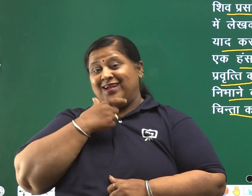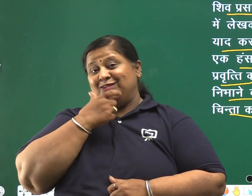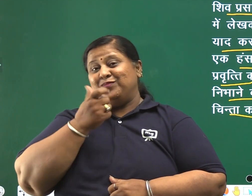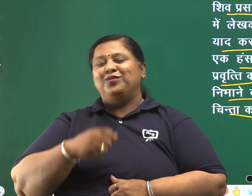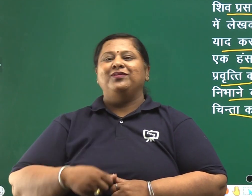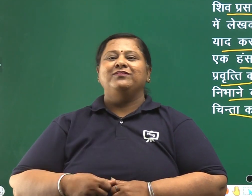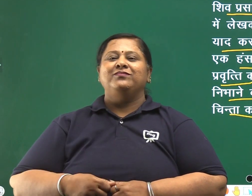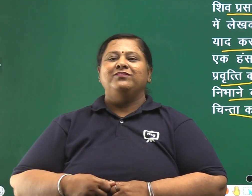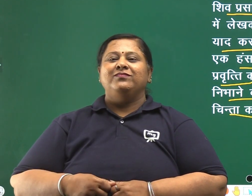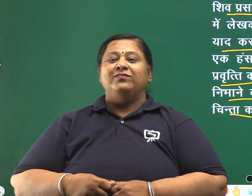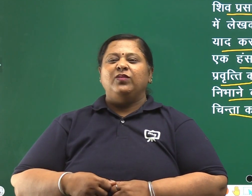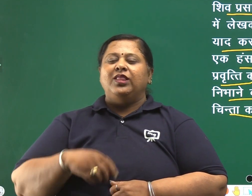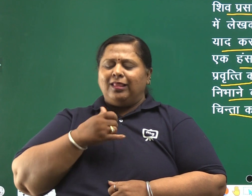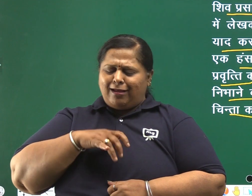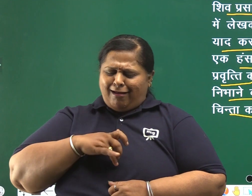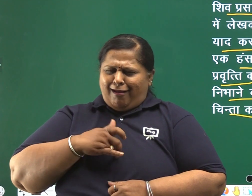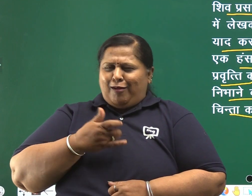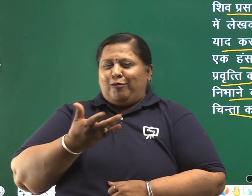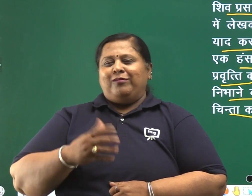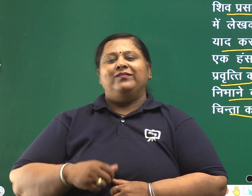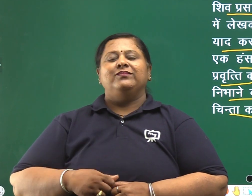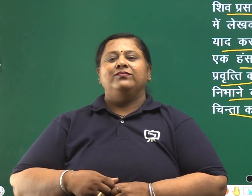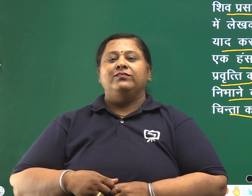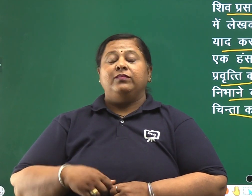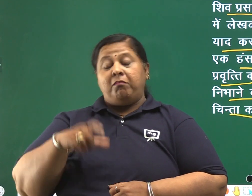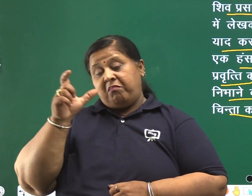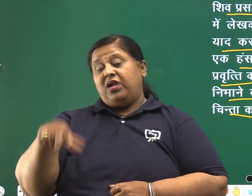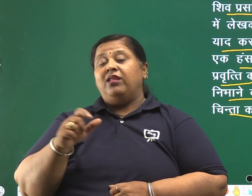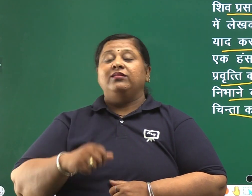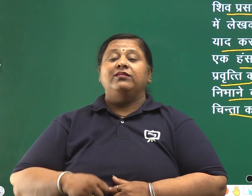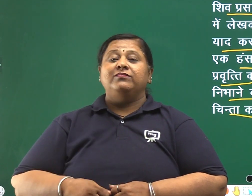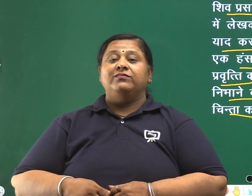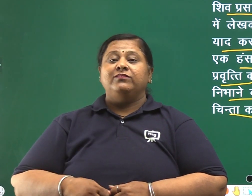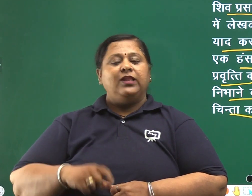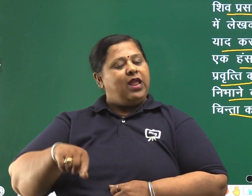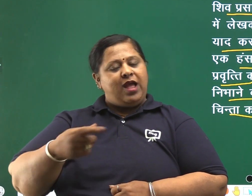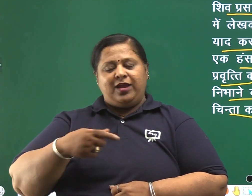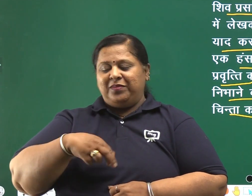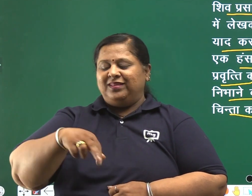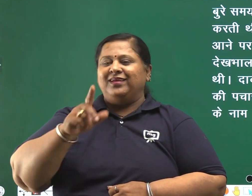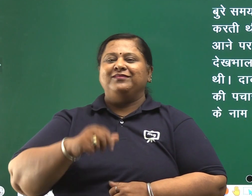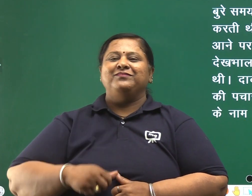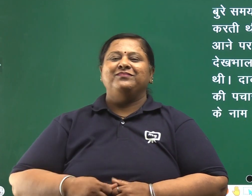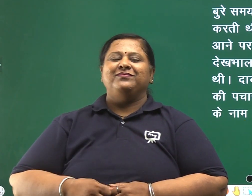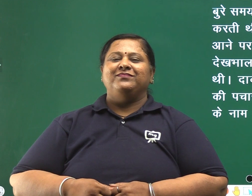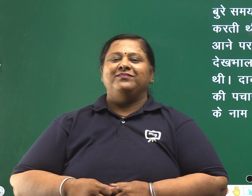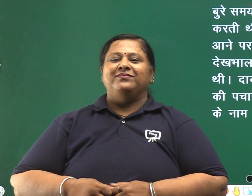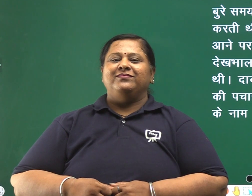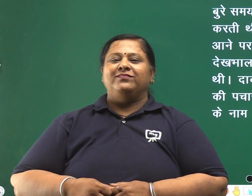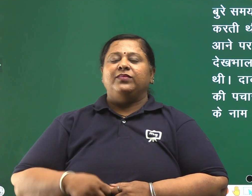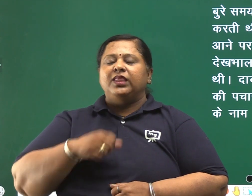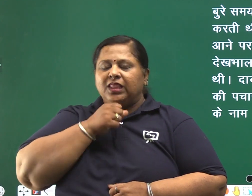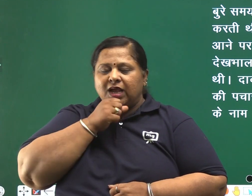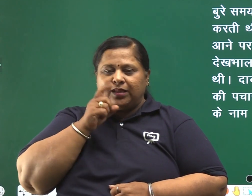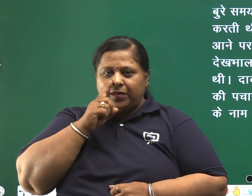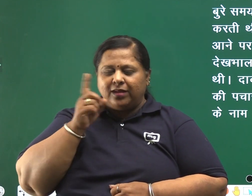हंसमुख, दयालु महिला थी। आगे बढ़ते हैं। दादी